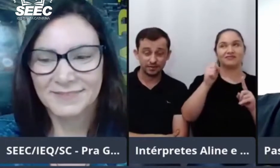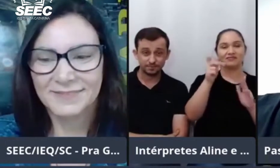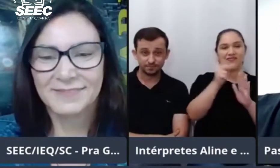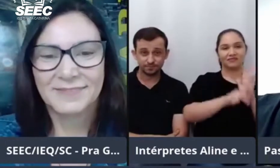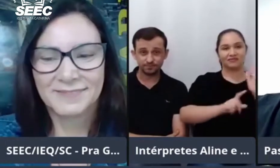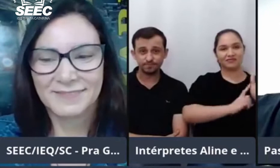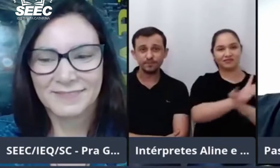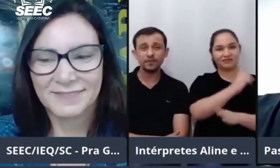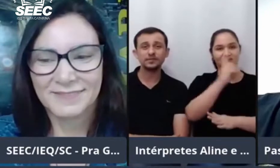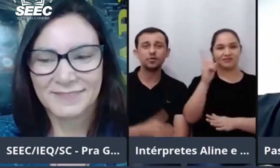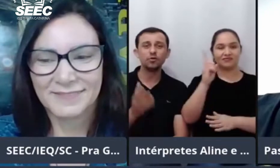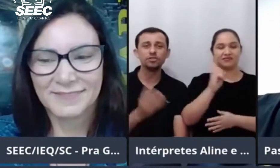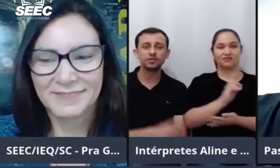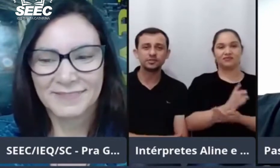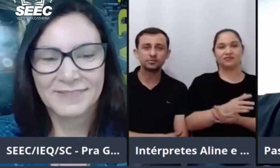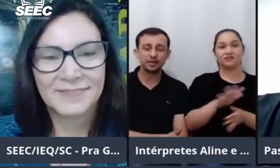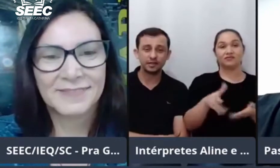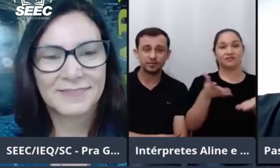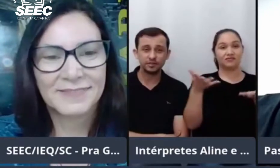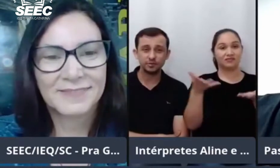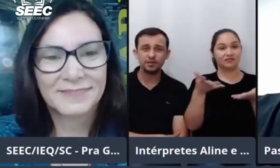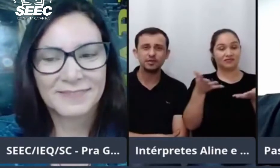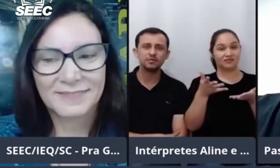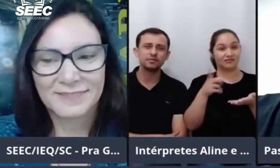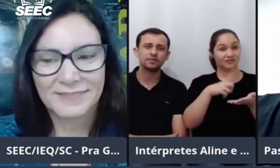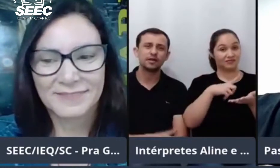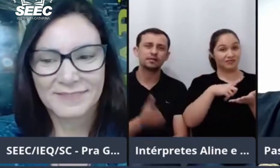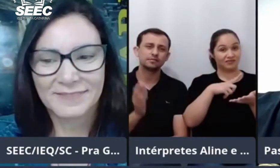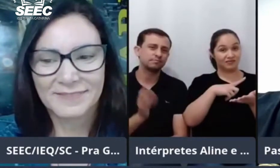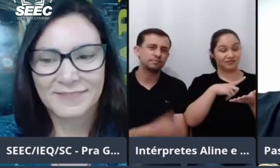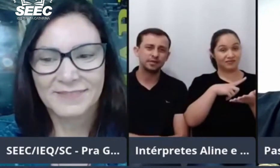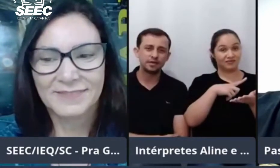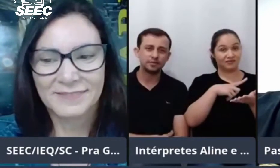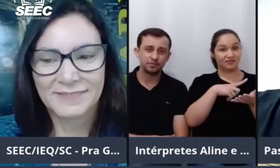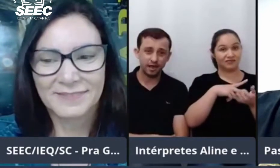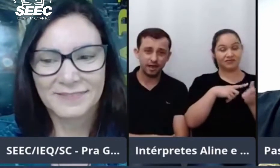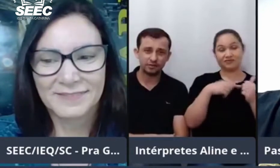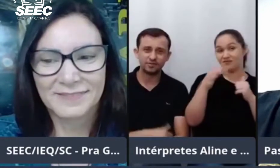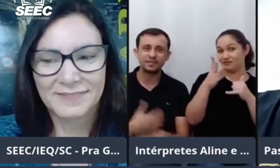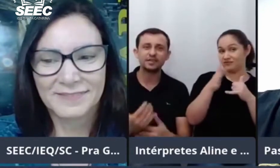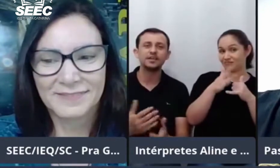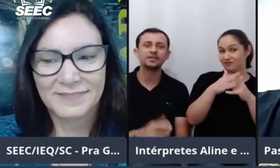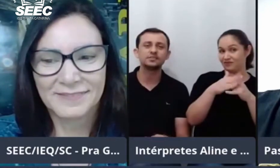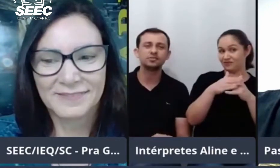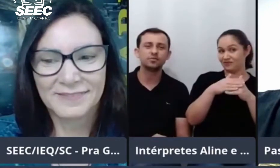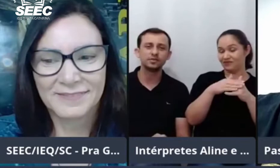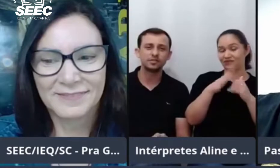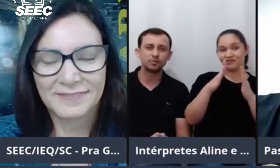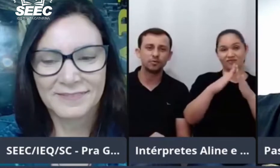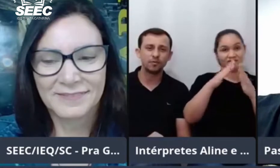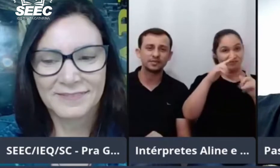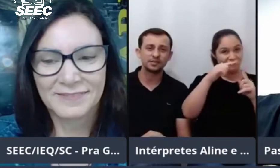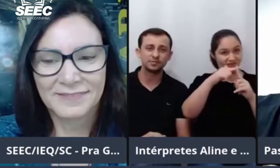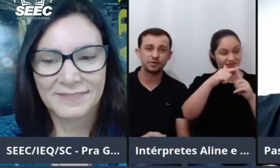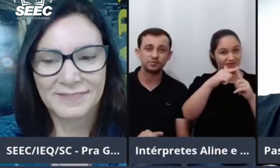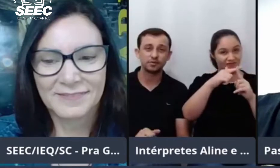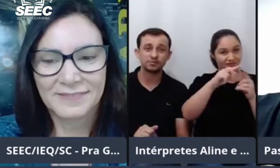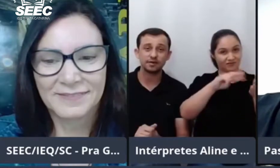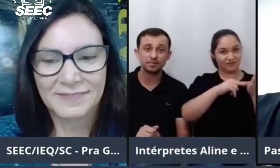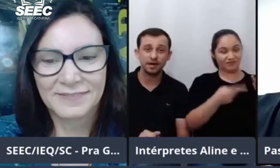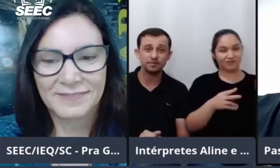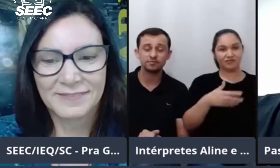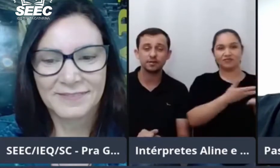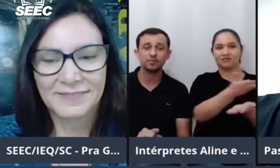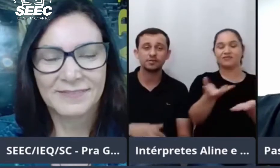Deus. Então, hoje nós temos o canal Igreja Bilíngue, né? Quem tiver interesse de conhecer um pouco mais a respeito do